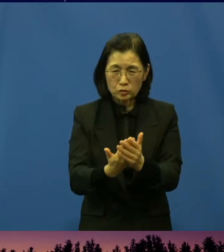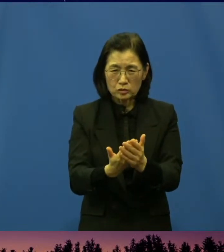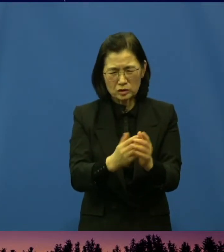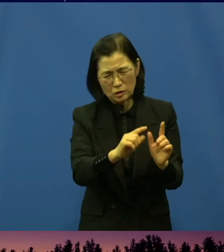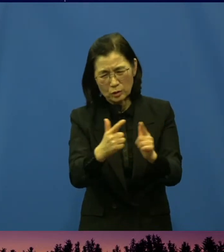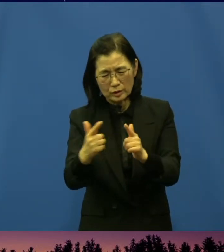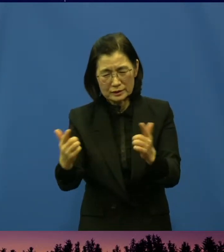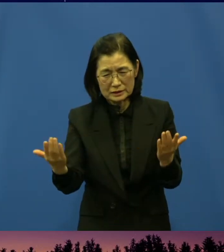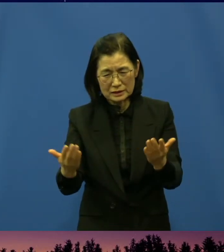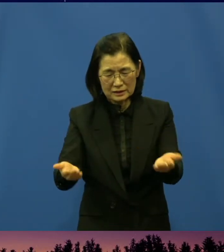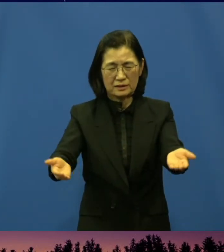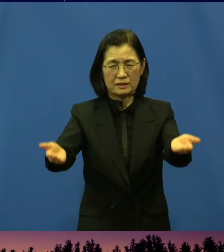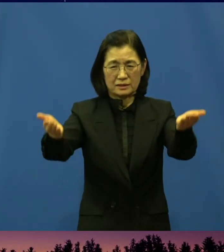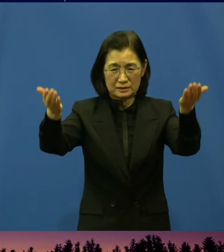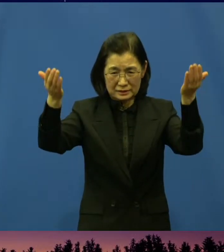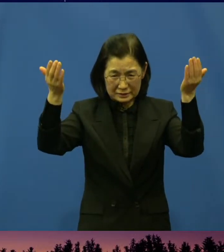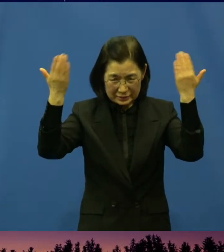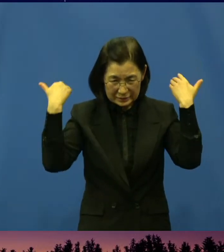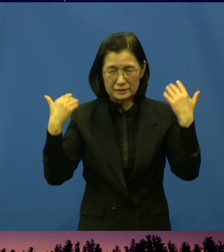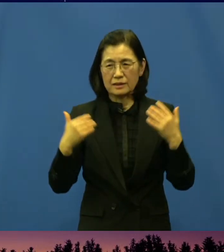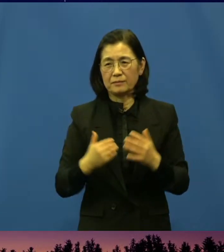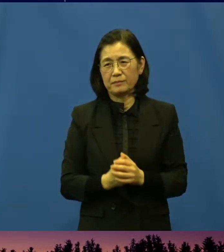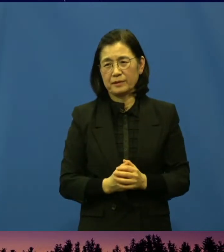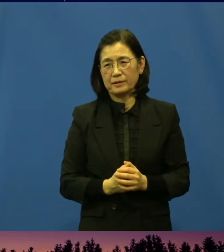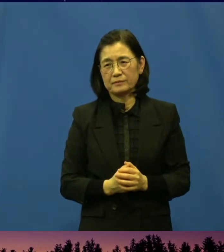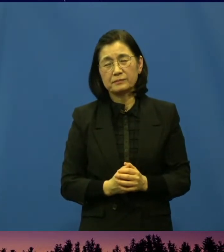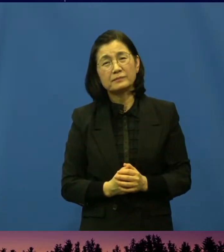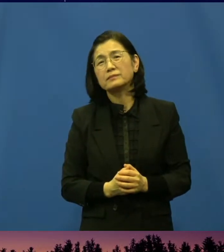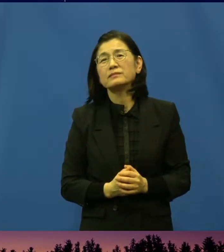입김과 같아. 싹 지나가 버려요.